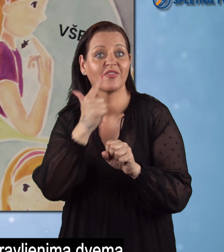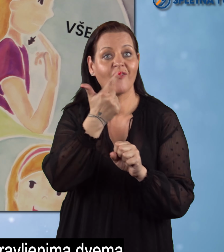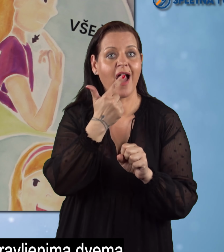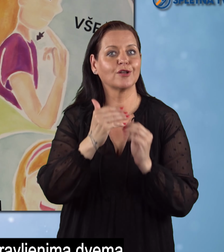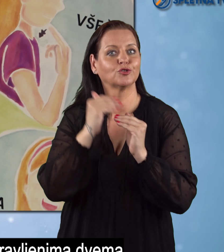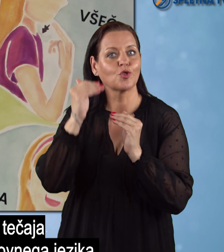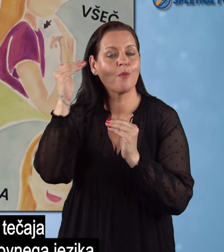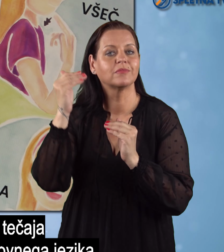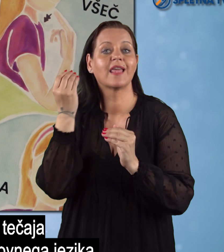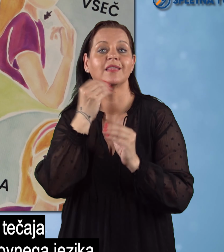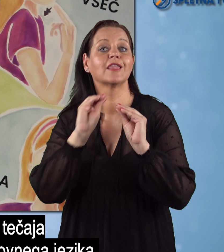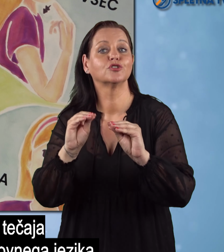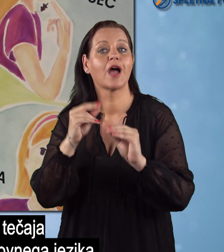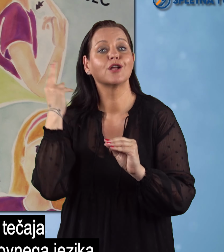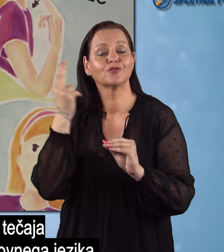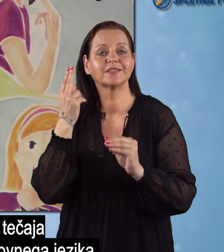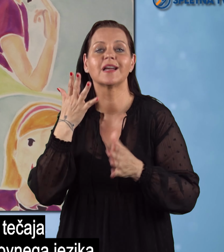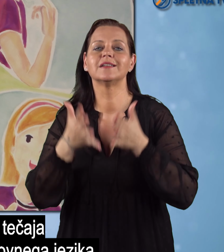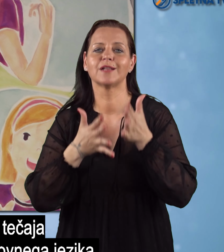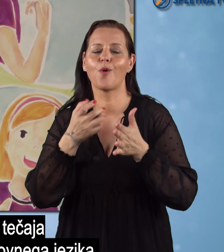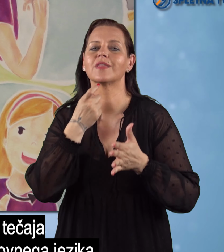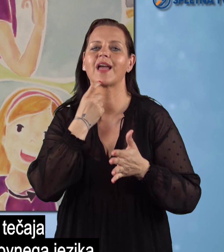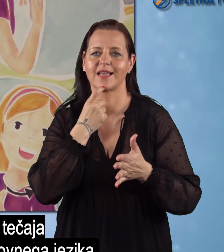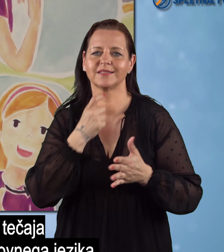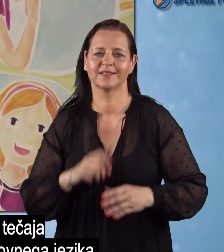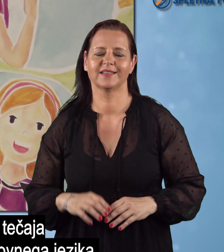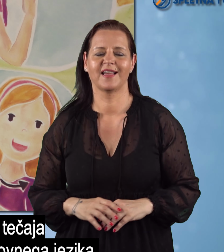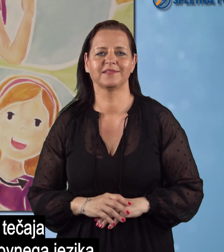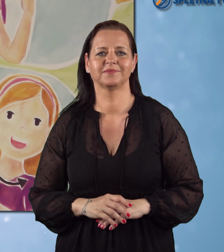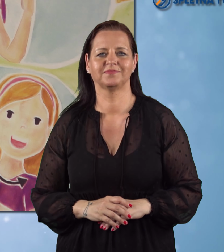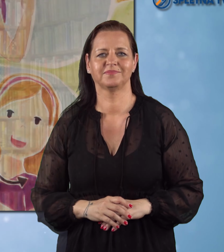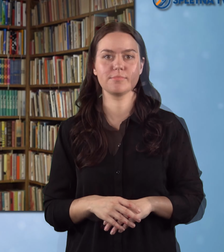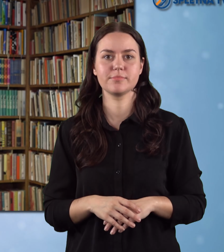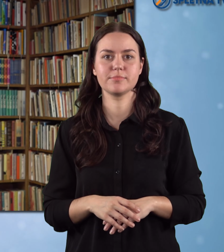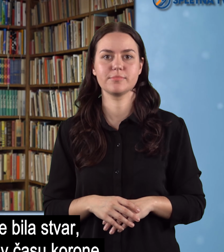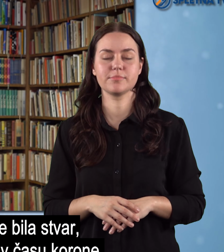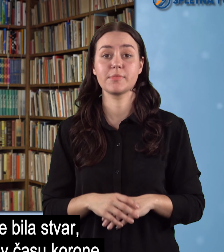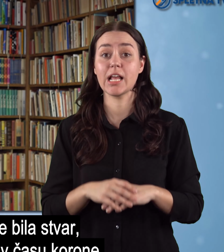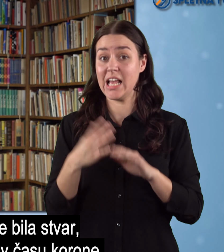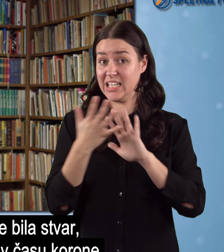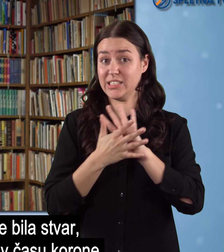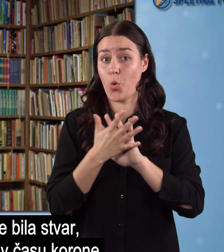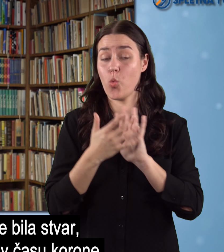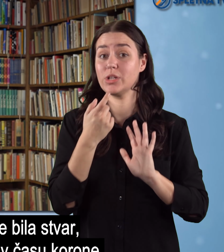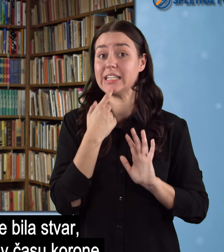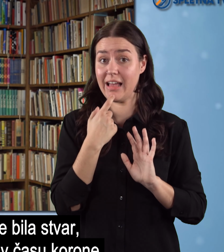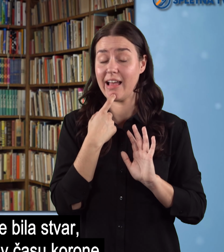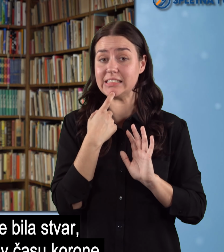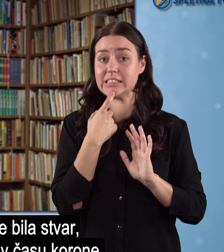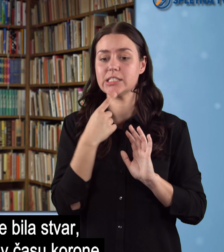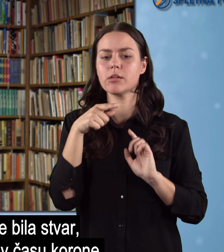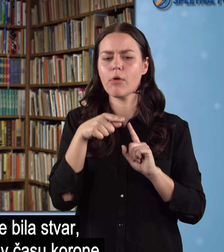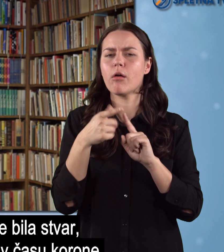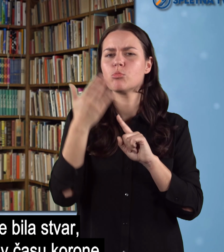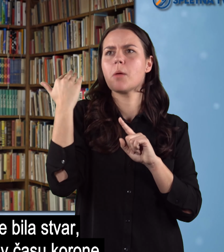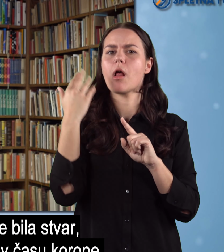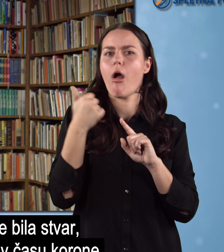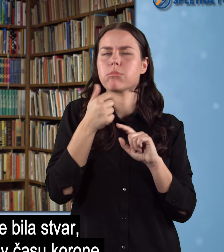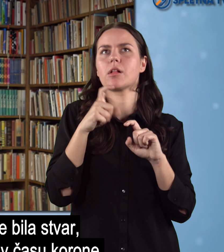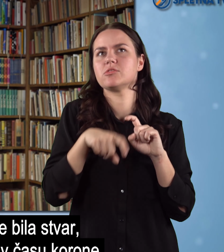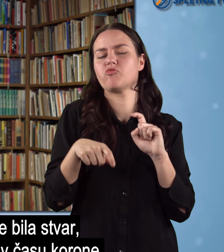stopnjama tečaja slovenskega znakovnega jezika. Znakovni jezik je bila stvar, ki